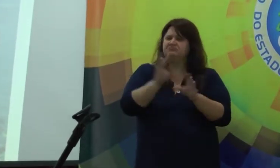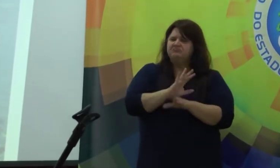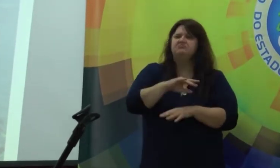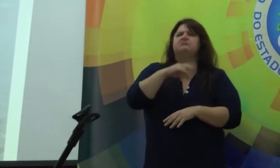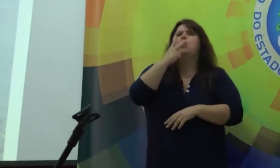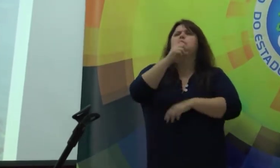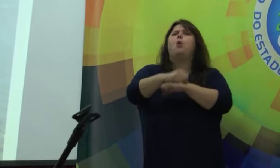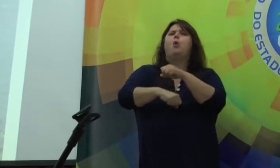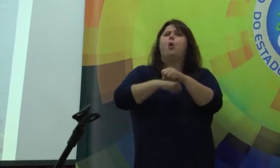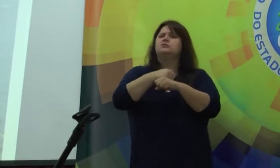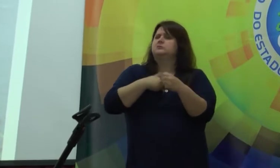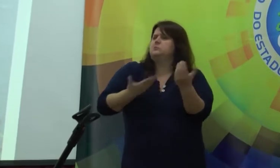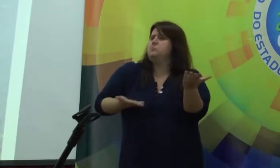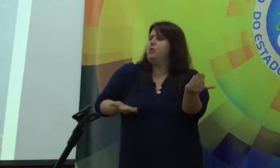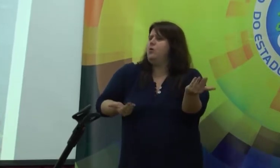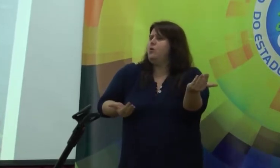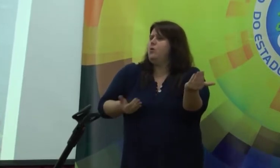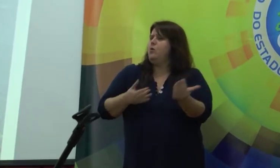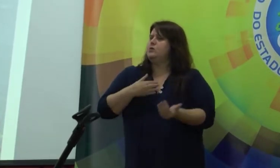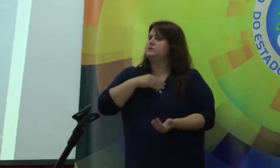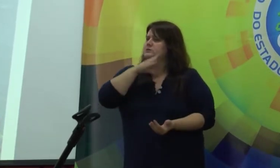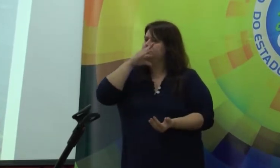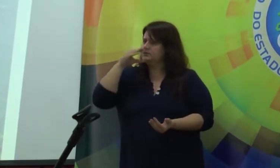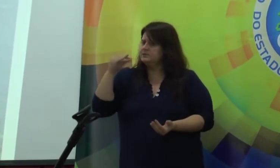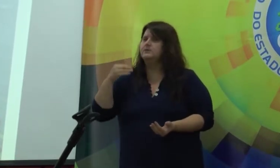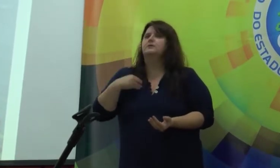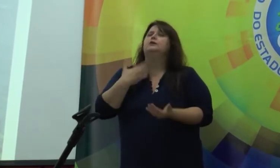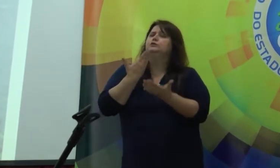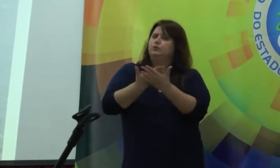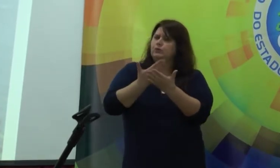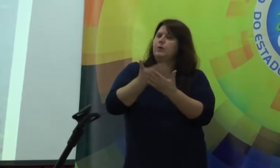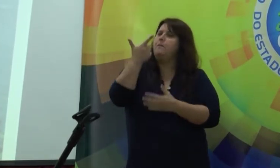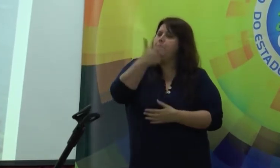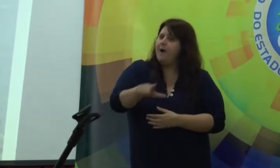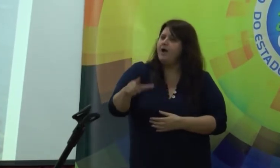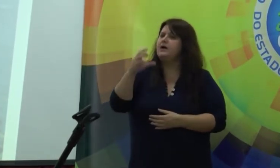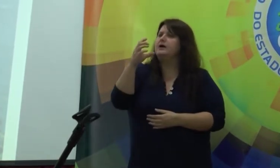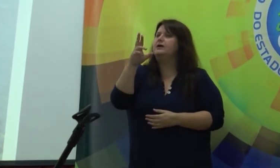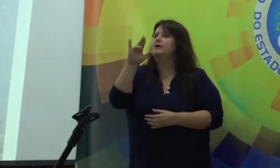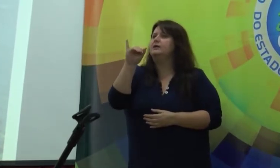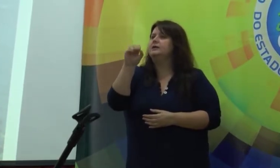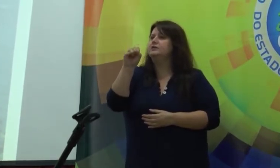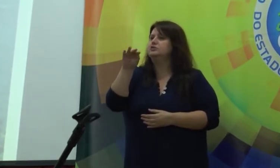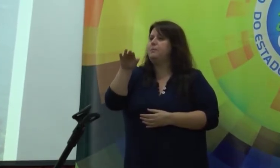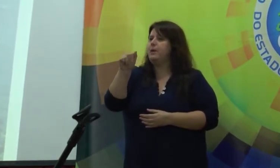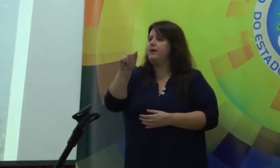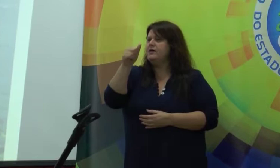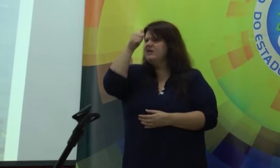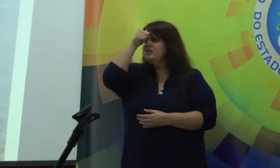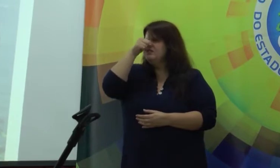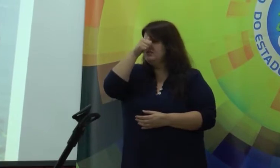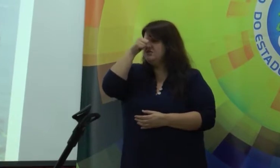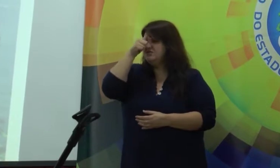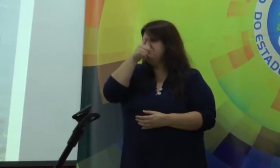lia, né, a história da Bíblia. Jovem, adolescente,